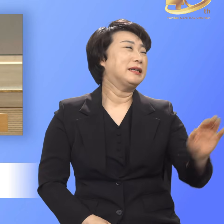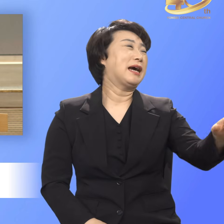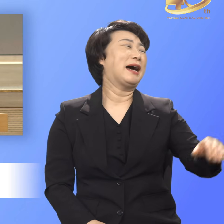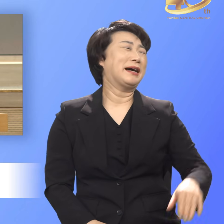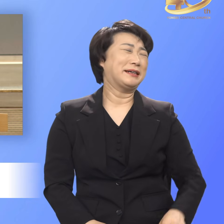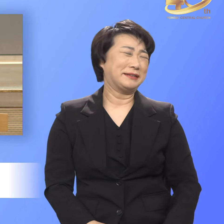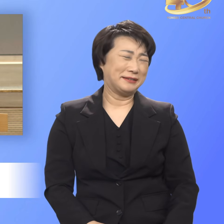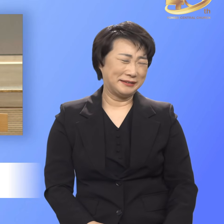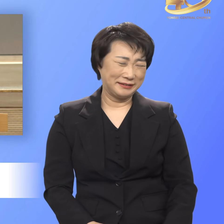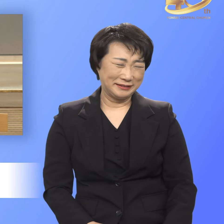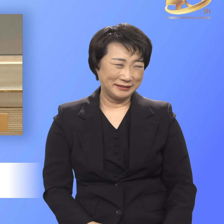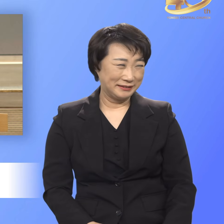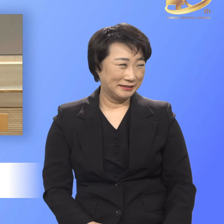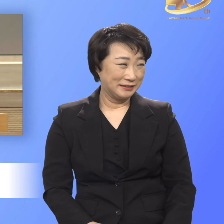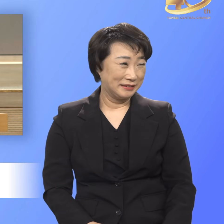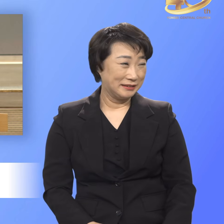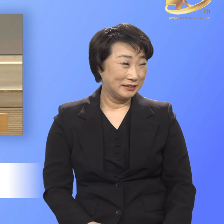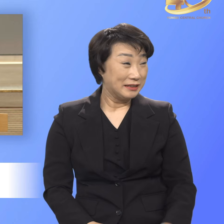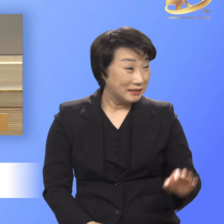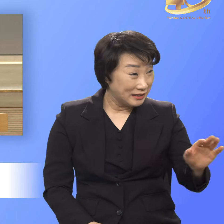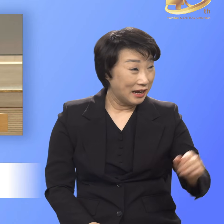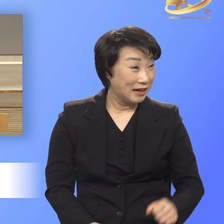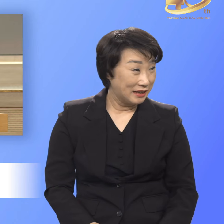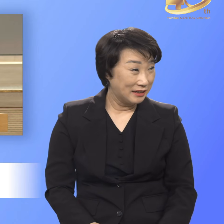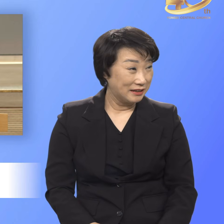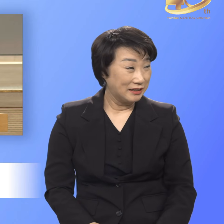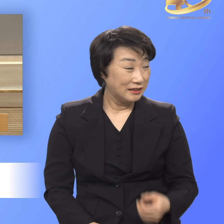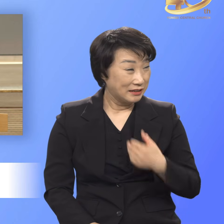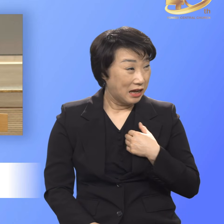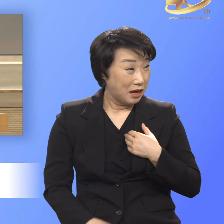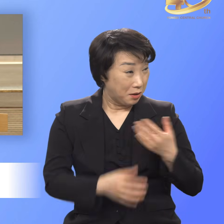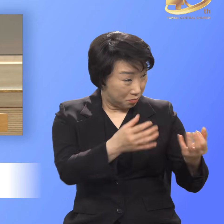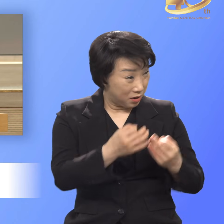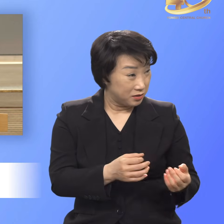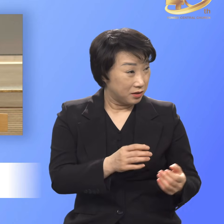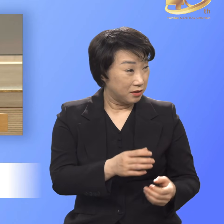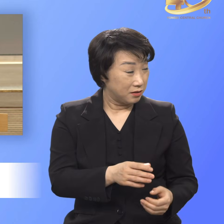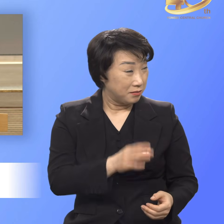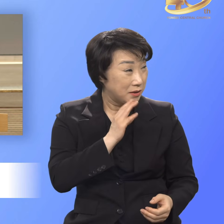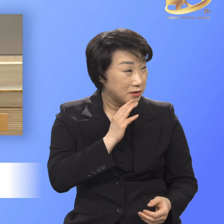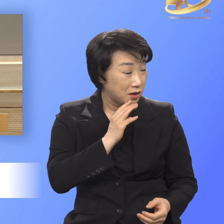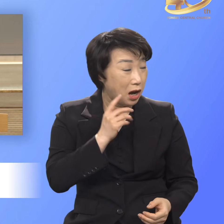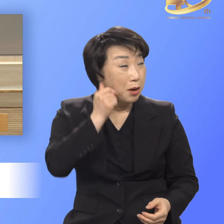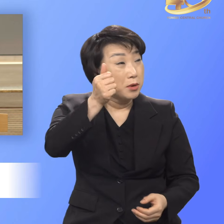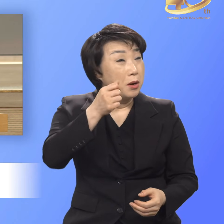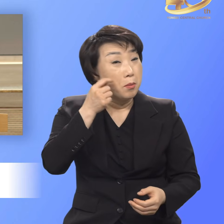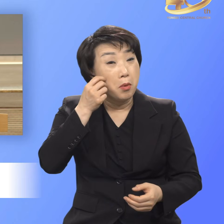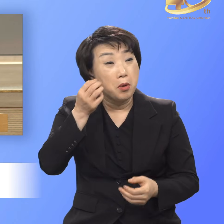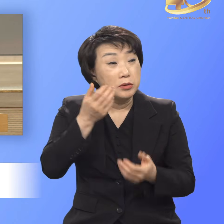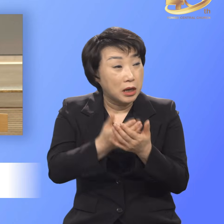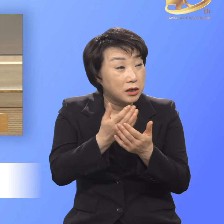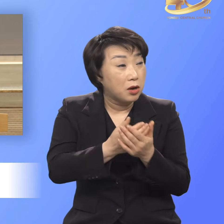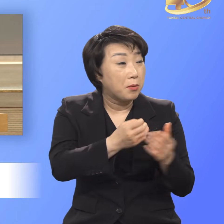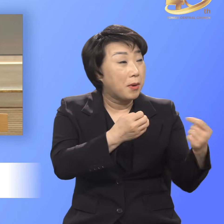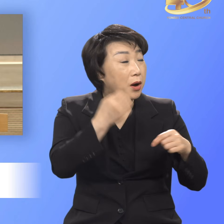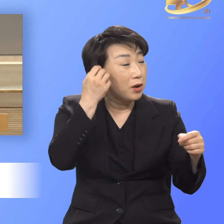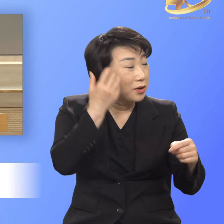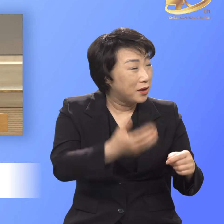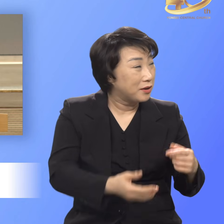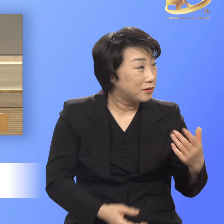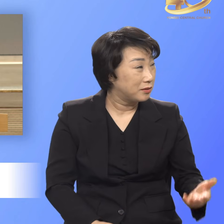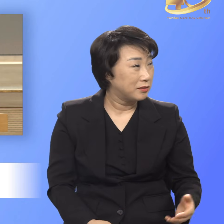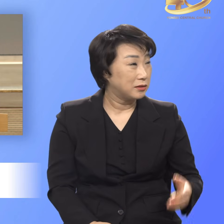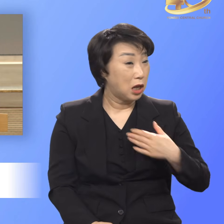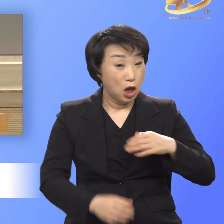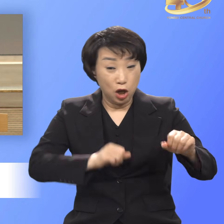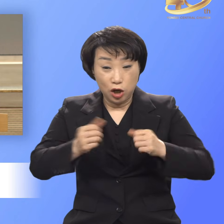이놈아, 네가 나를 보았거늘 아버지를 보여달라 말하냐? 내가